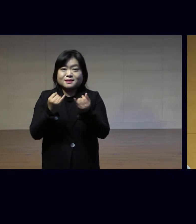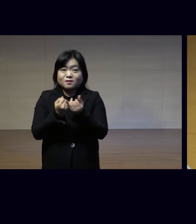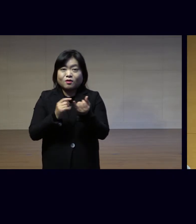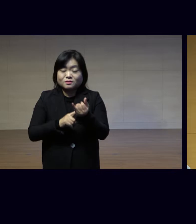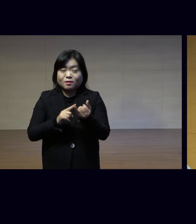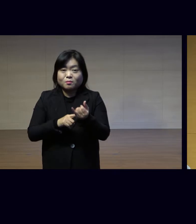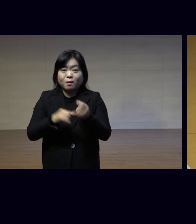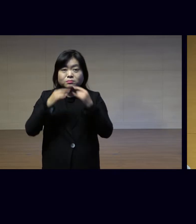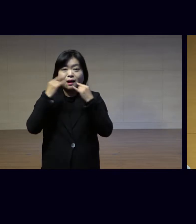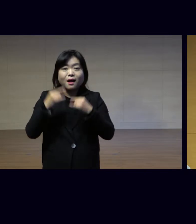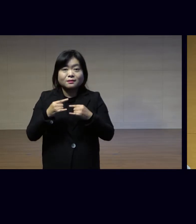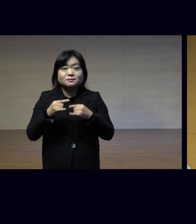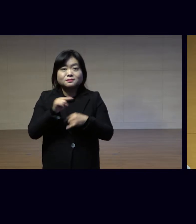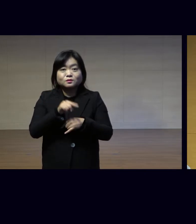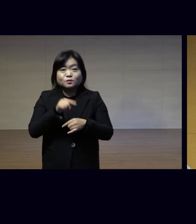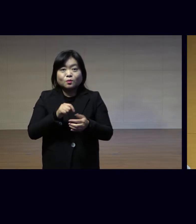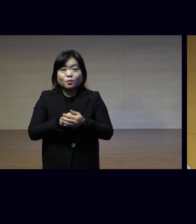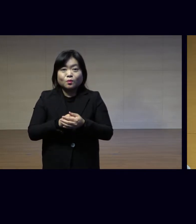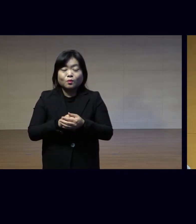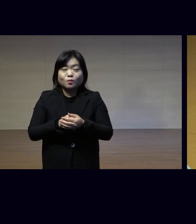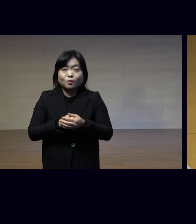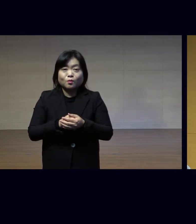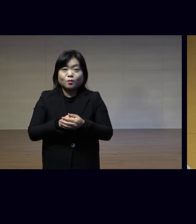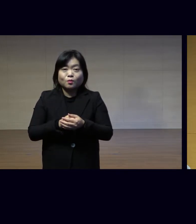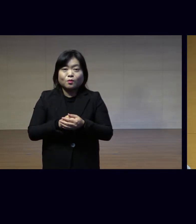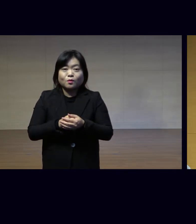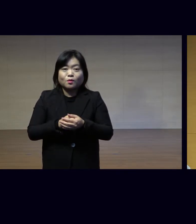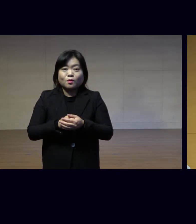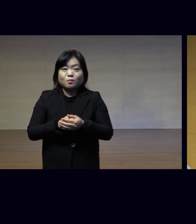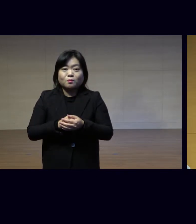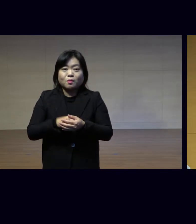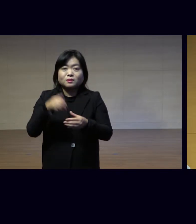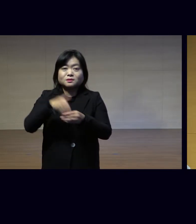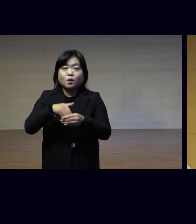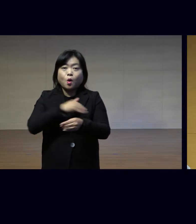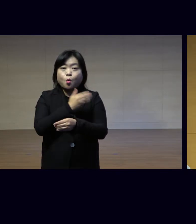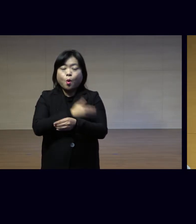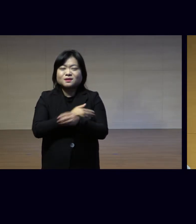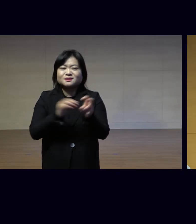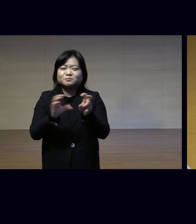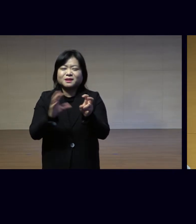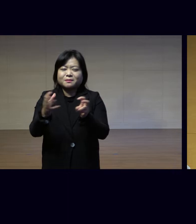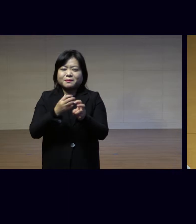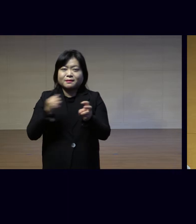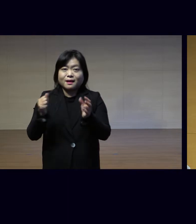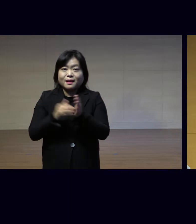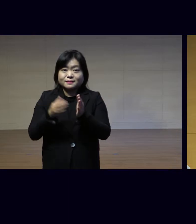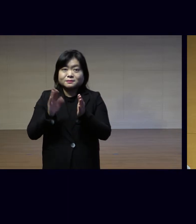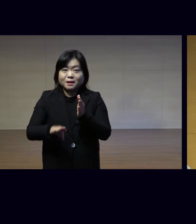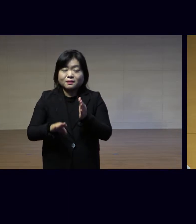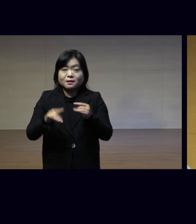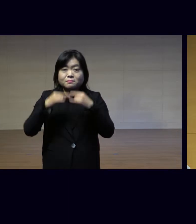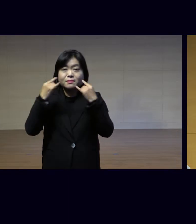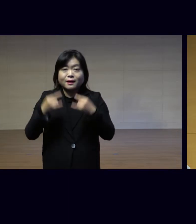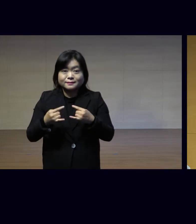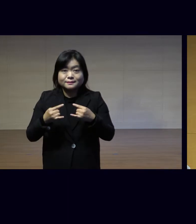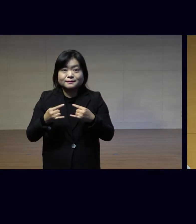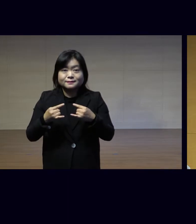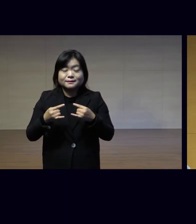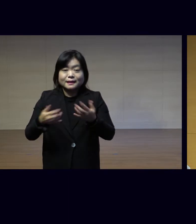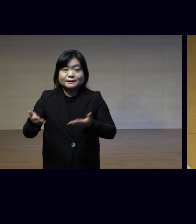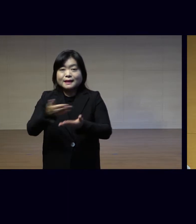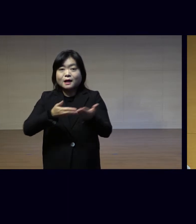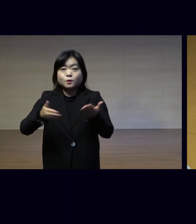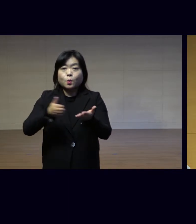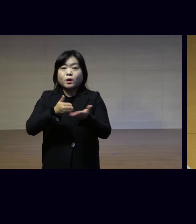물론 프랑스도 뭐 참정권은 20세기 와서야 얻고 그랬지만 프랑스에는